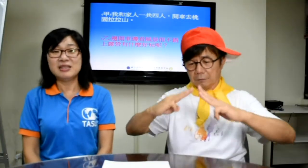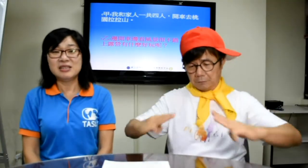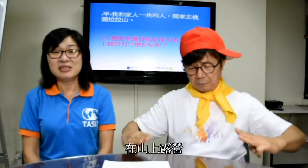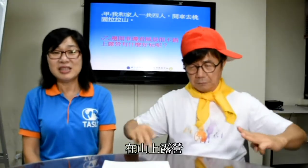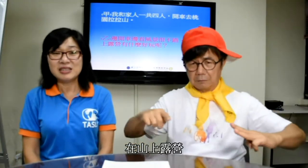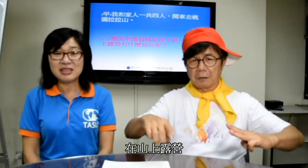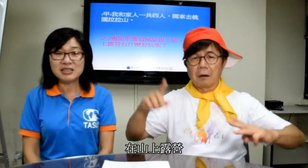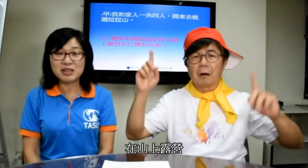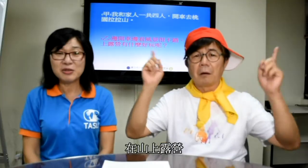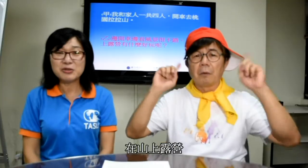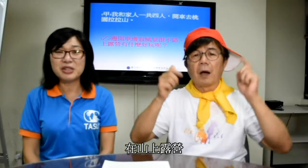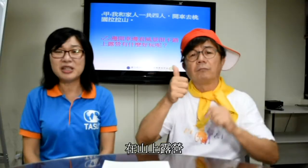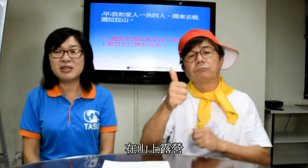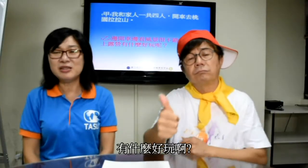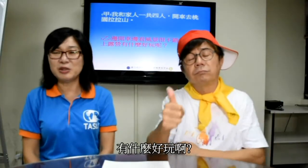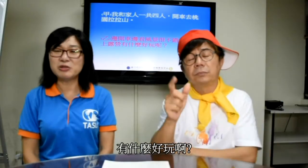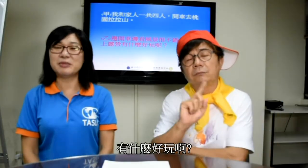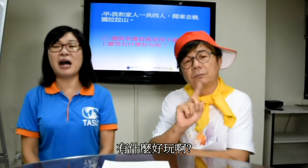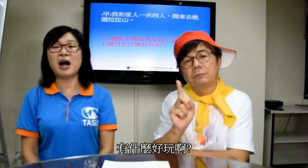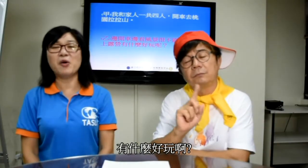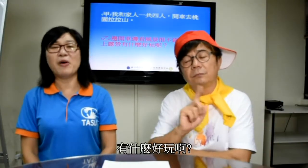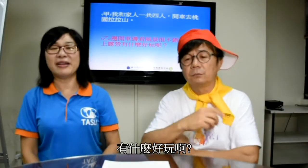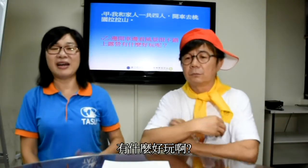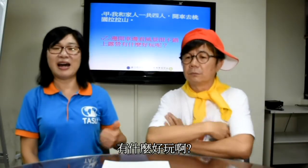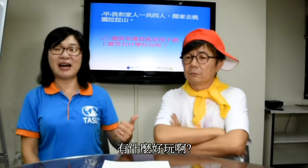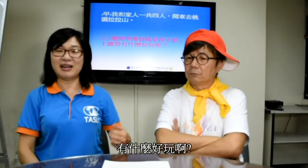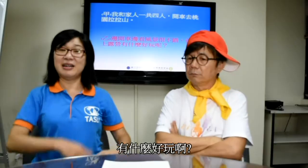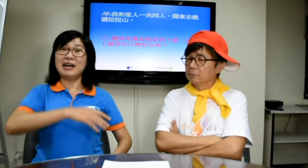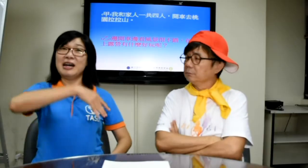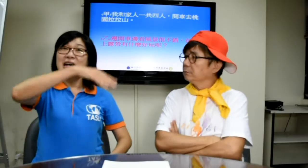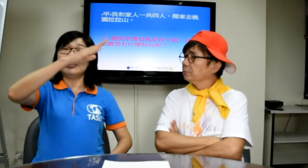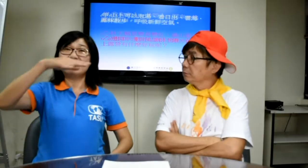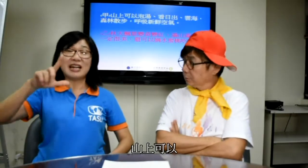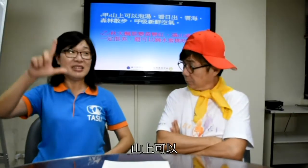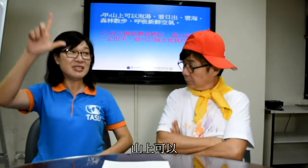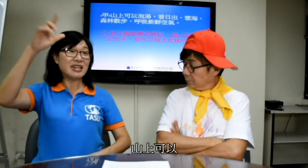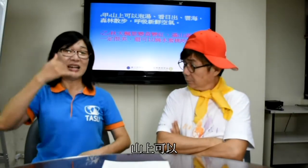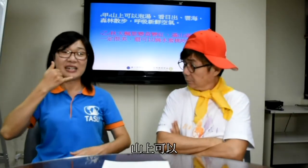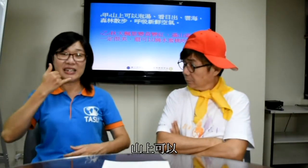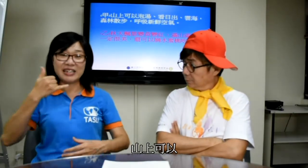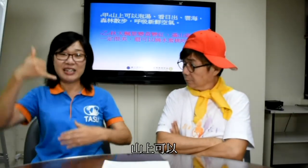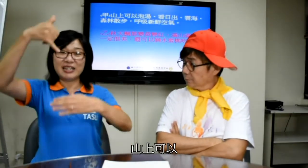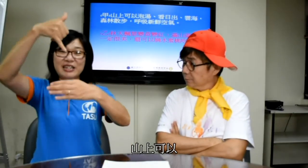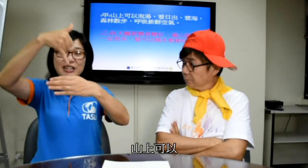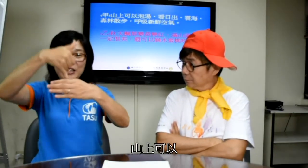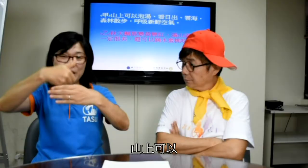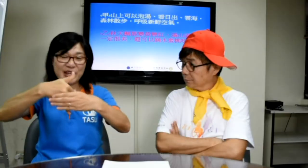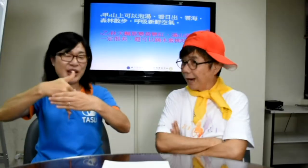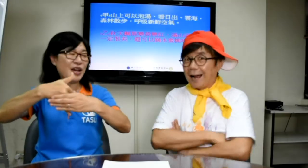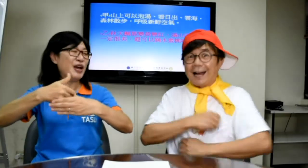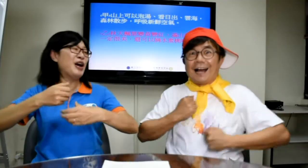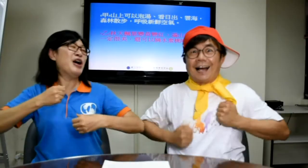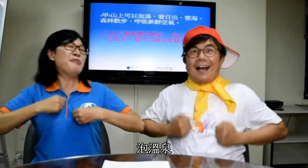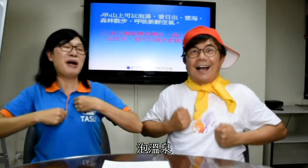哦。在山上露营有什么好玩啊？山上可以泡